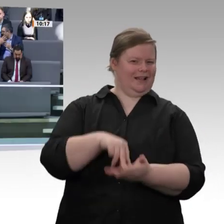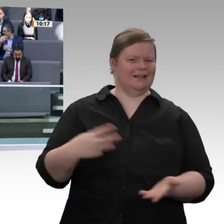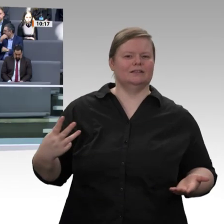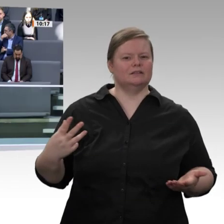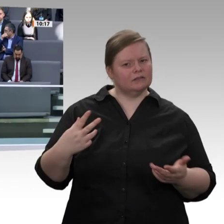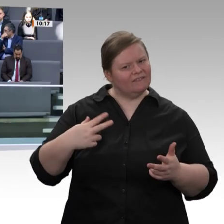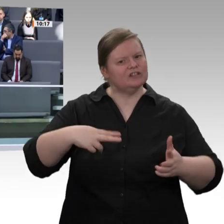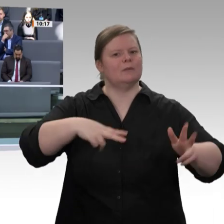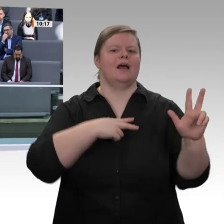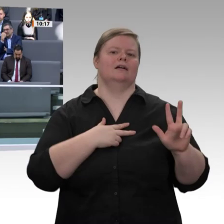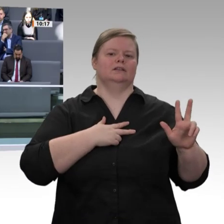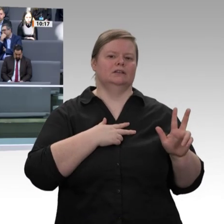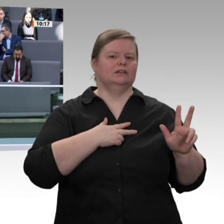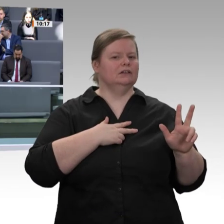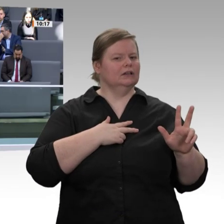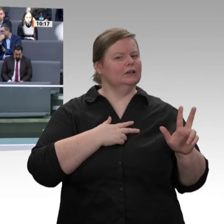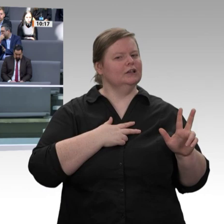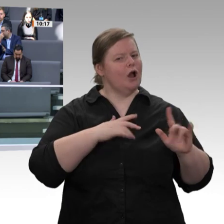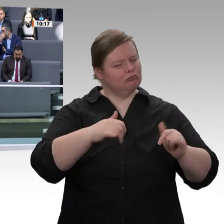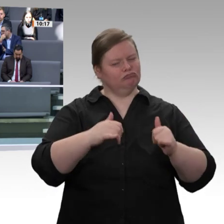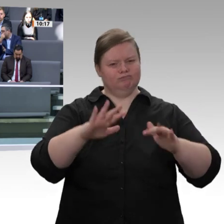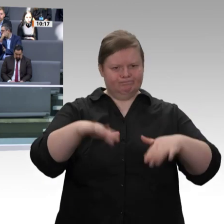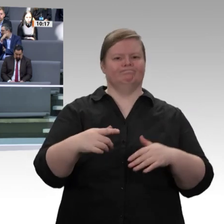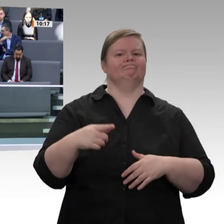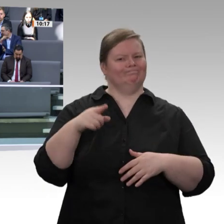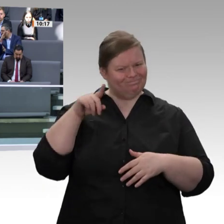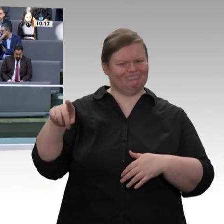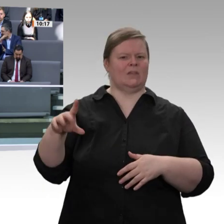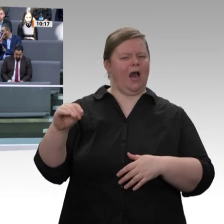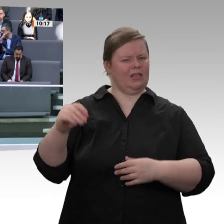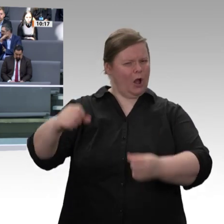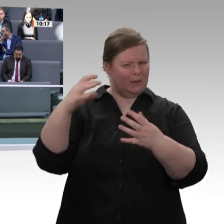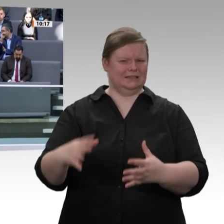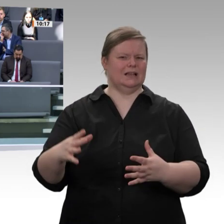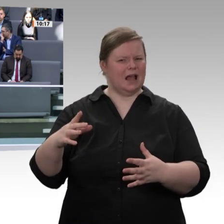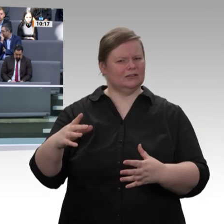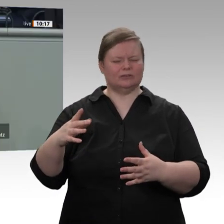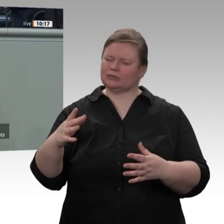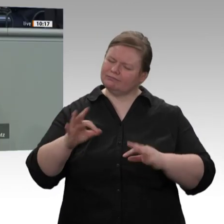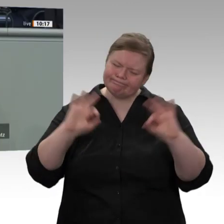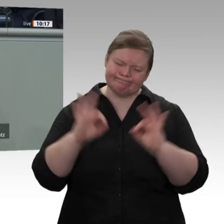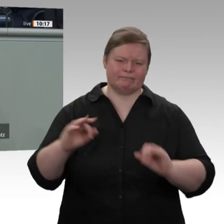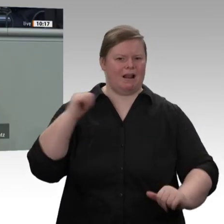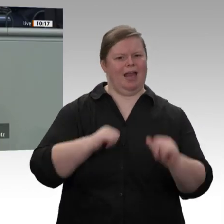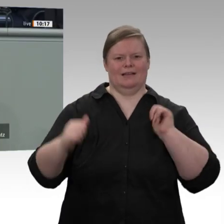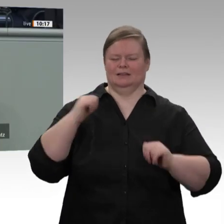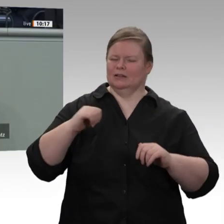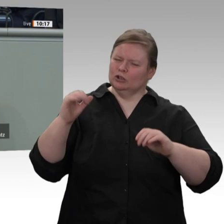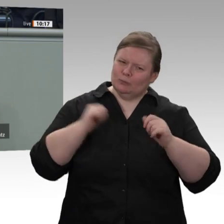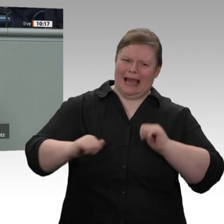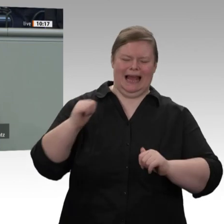Unsere Demokratie ist wehrhaft und unser Rechtsstaat ist stark, aber er muss jeden Tag verteidigt werden. Wir nehmen den Kampf auf.